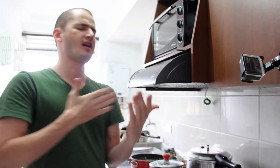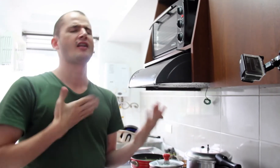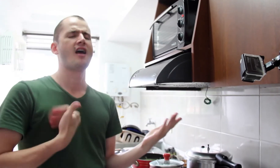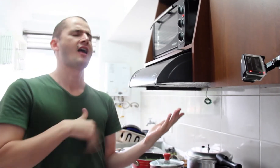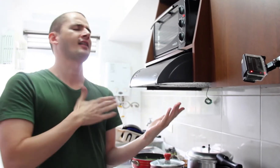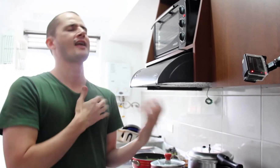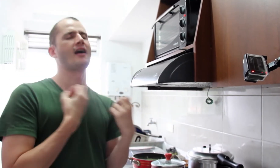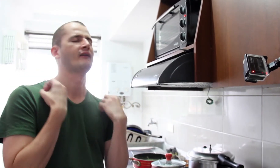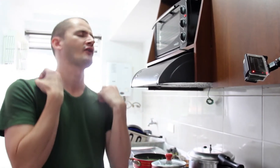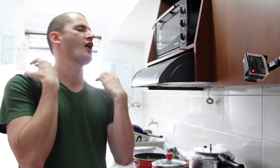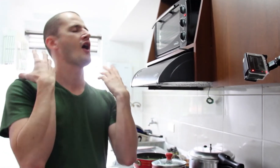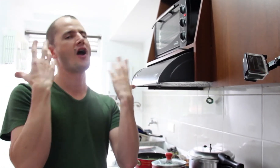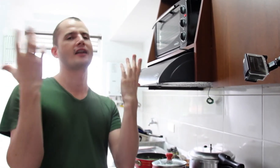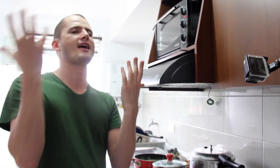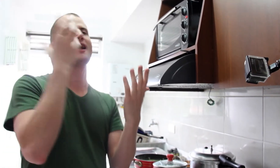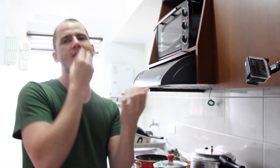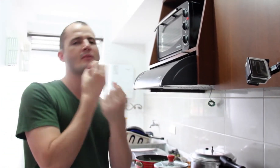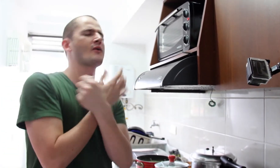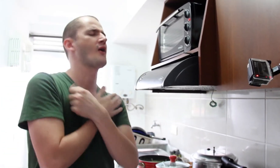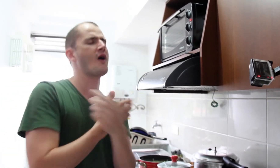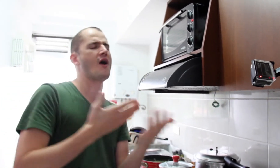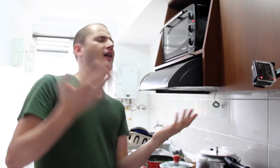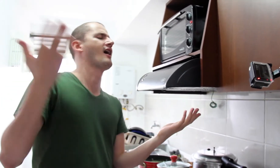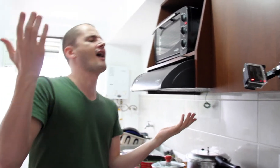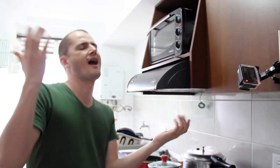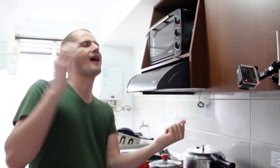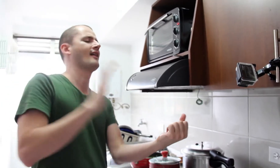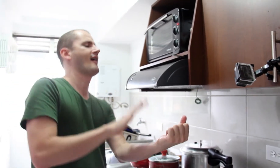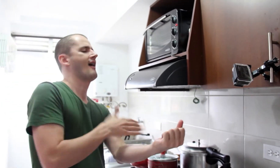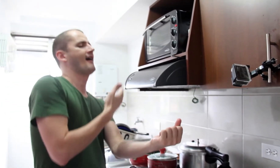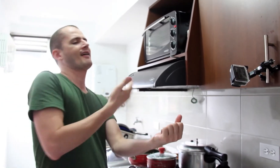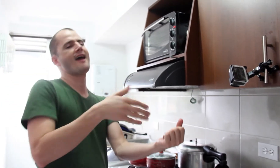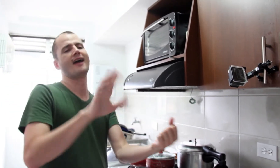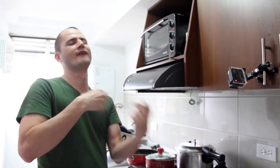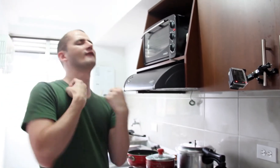papita, atuncito. Ah, qué rico!